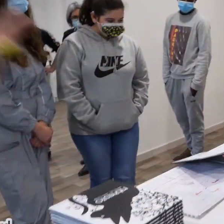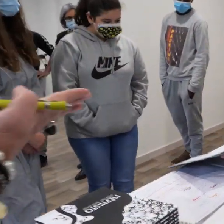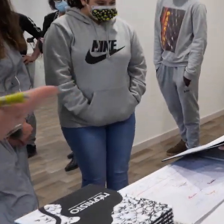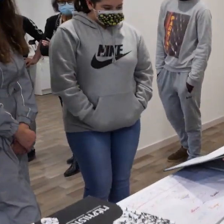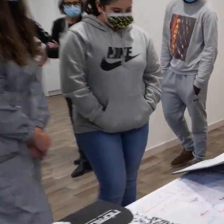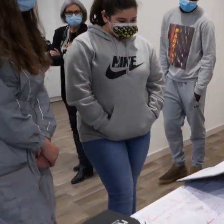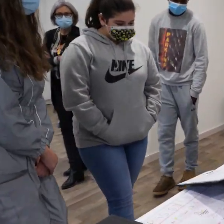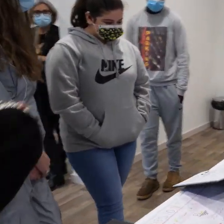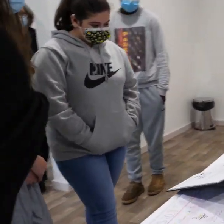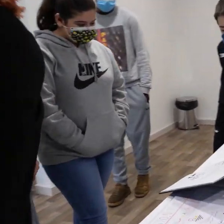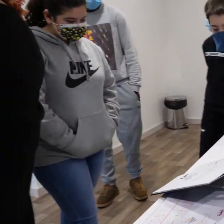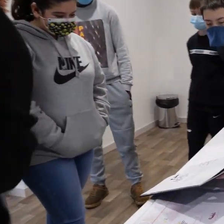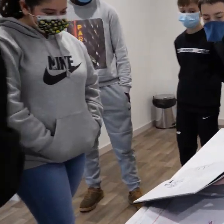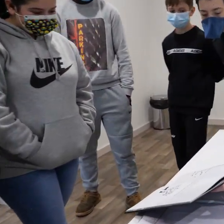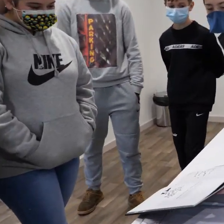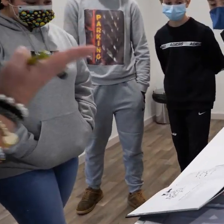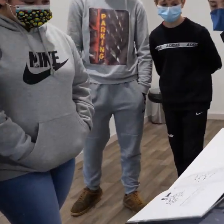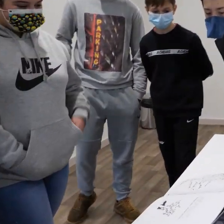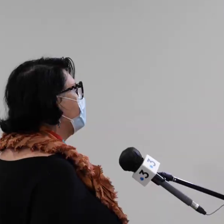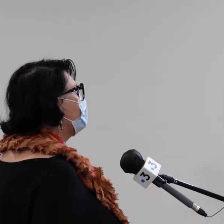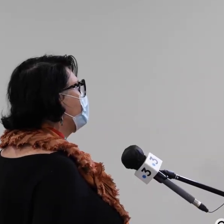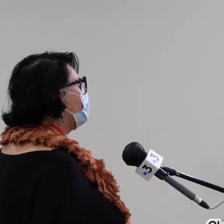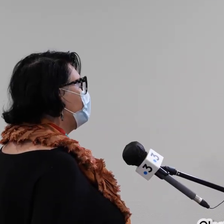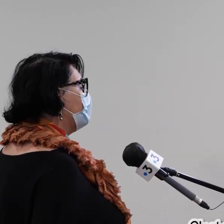Merci. C'est moi qui vous remercie.